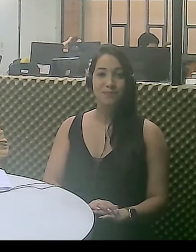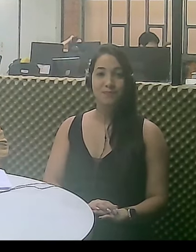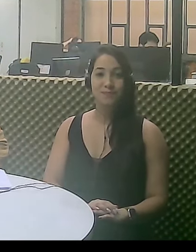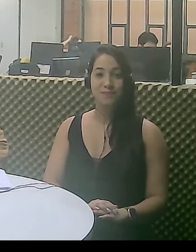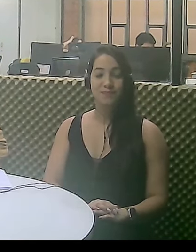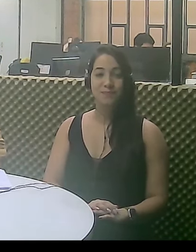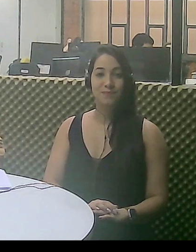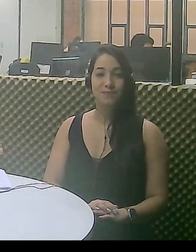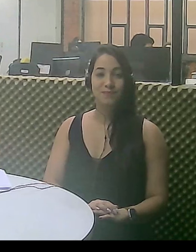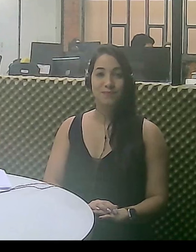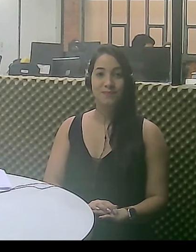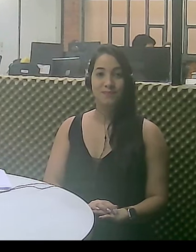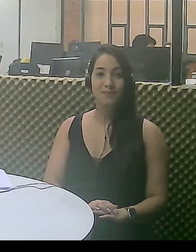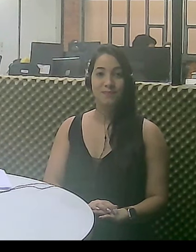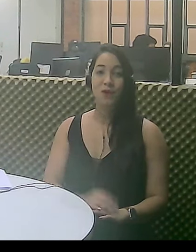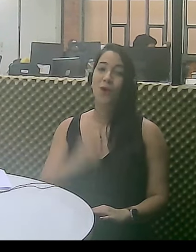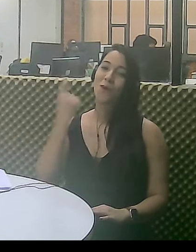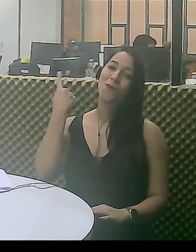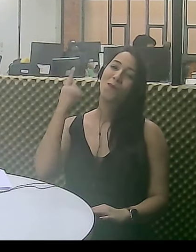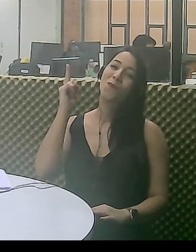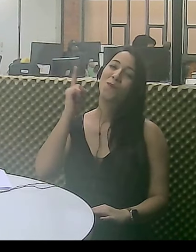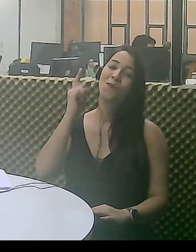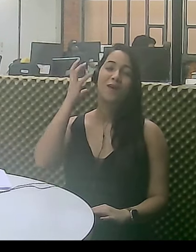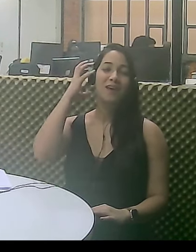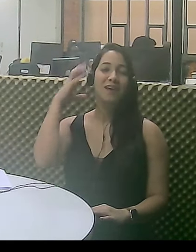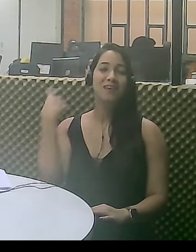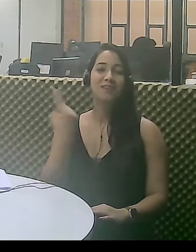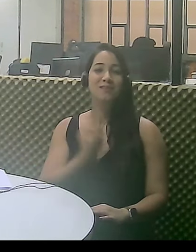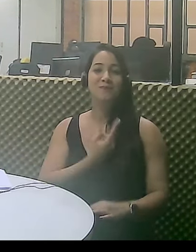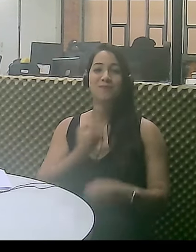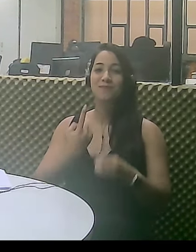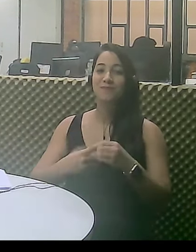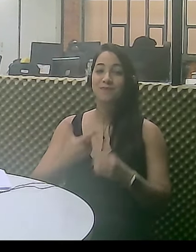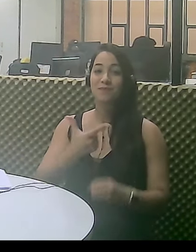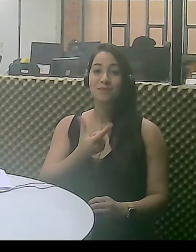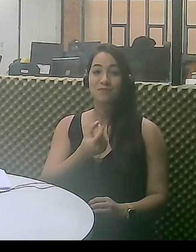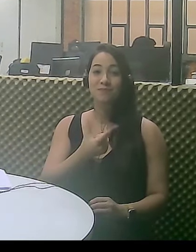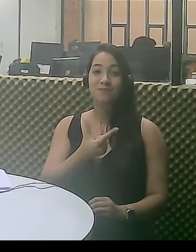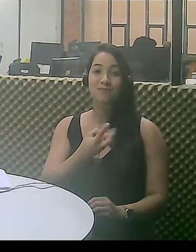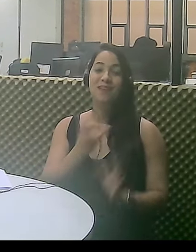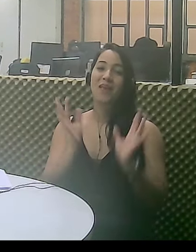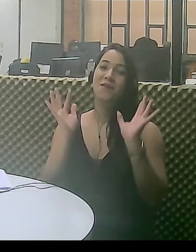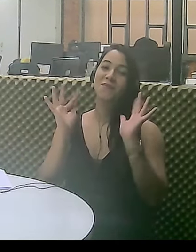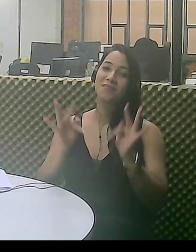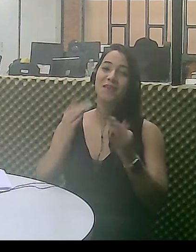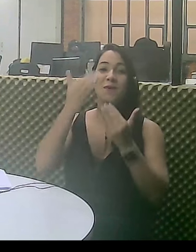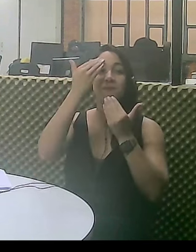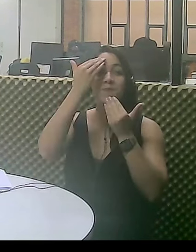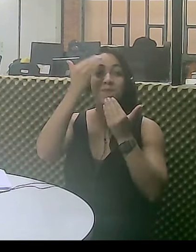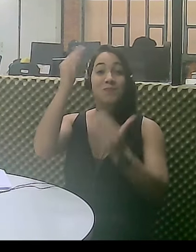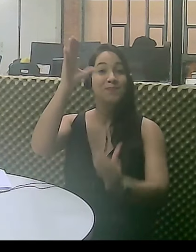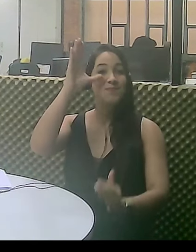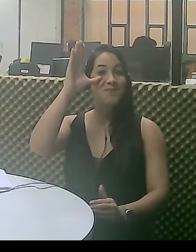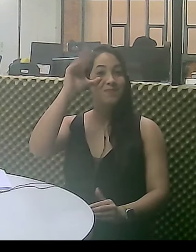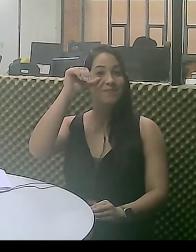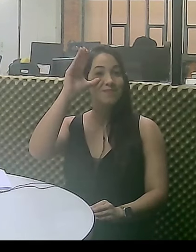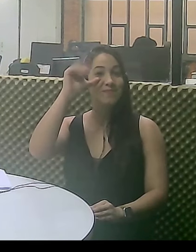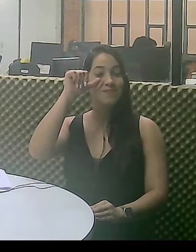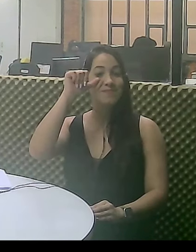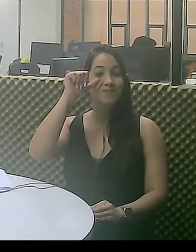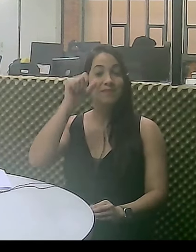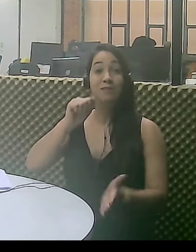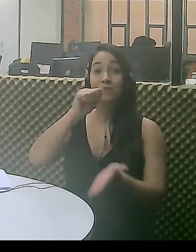notícias. A última edição da Rádio Nossa Cidade 2023 fica por aqui. Obrigado pela sua